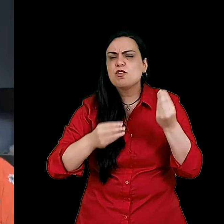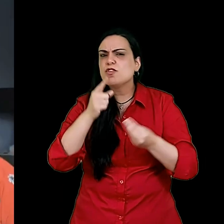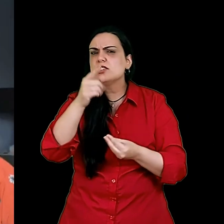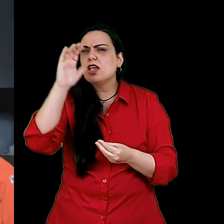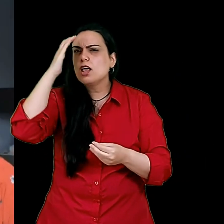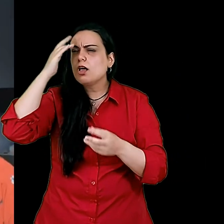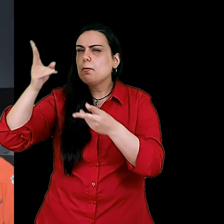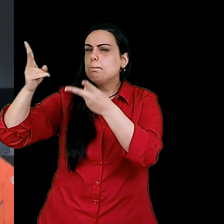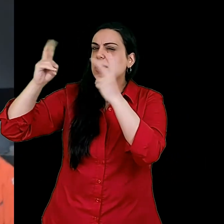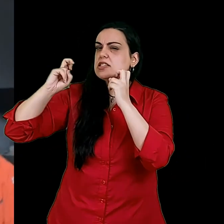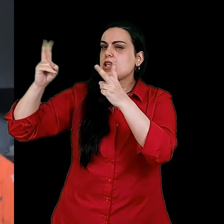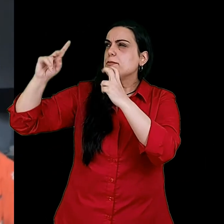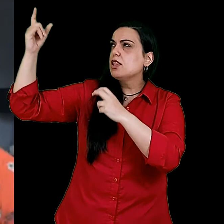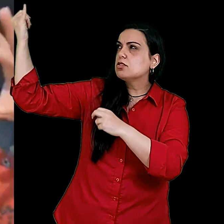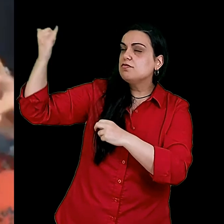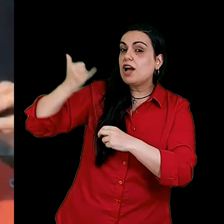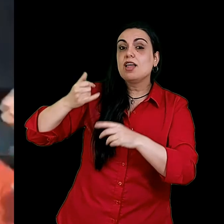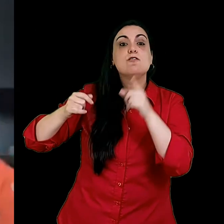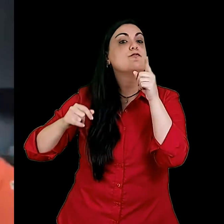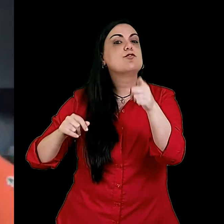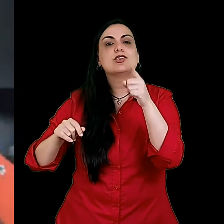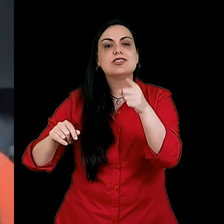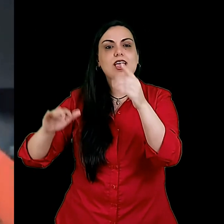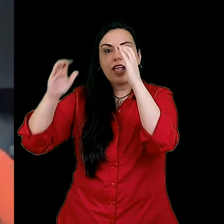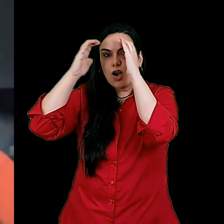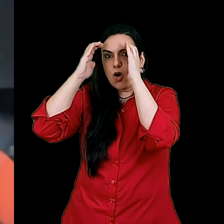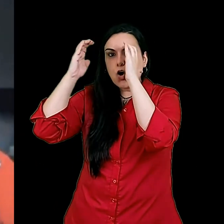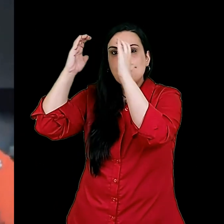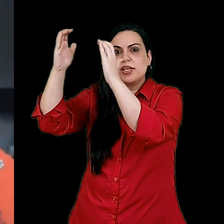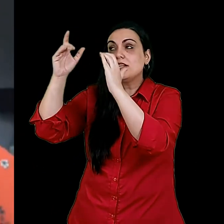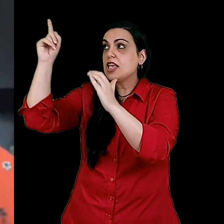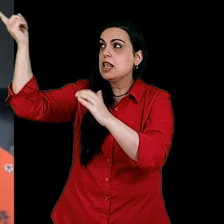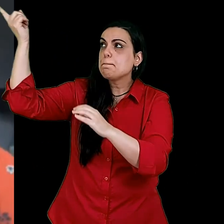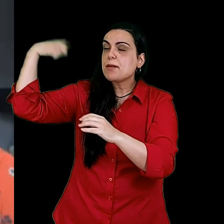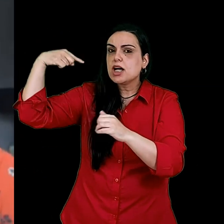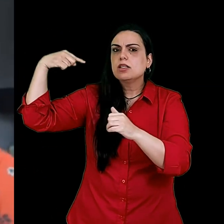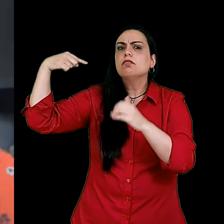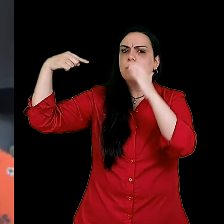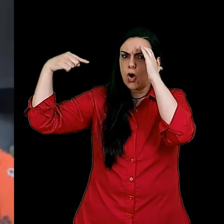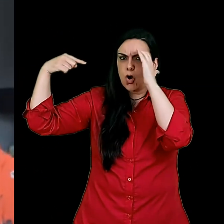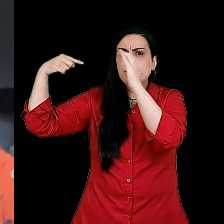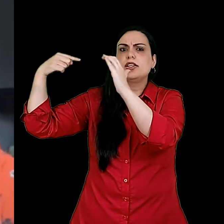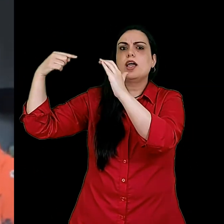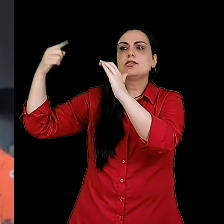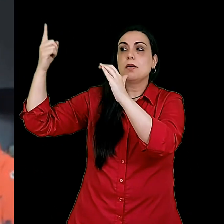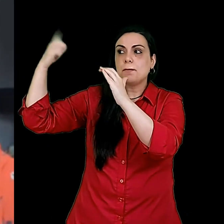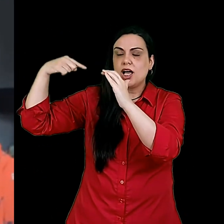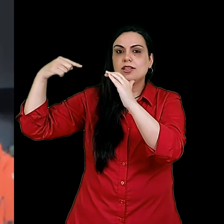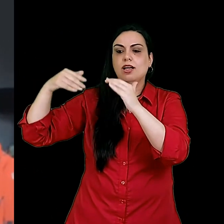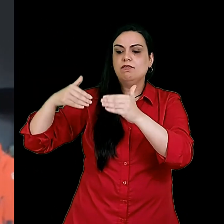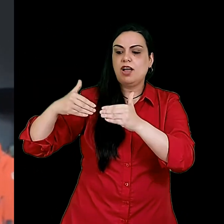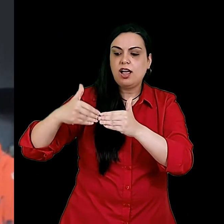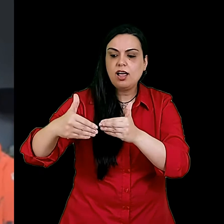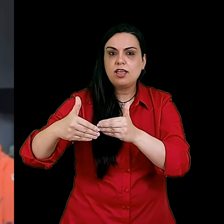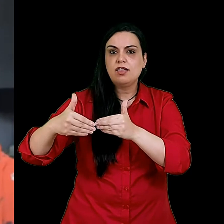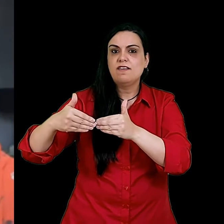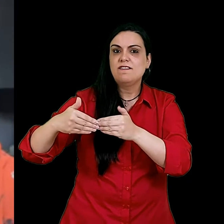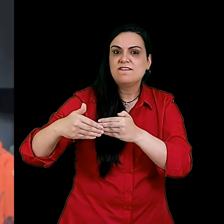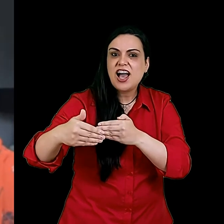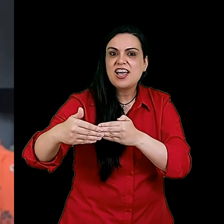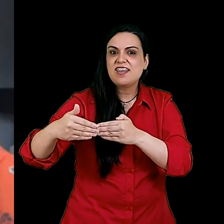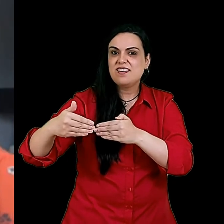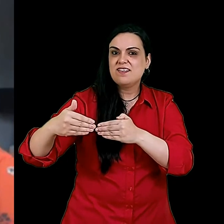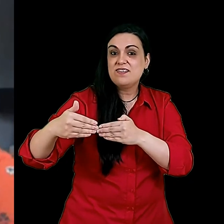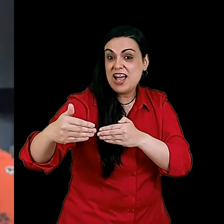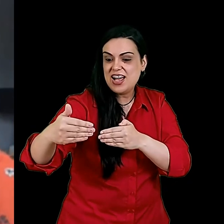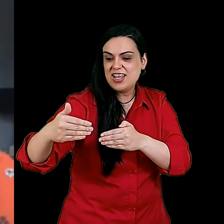clareza nessa voz de Deus? Como é que você vai tendo discernimento nessa voz de Deus? À medida que você vai obedecendo os comandos iniciais sem questionar. E